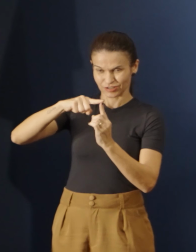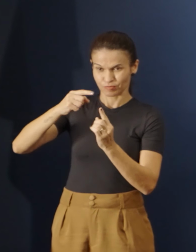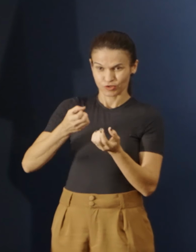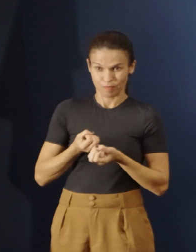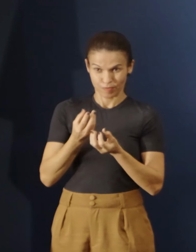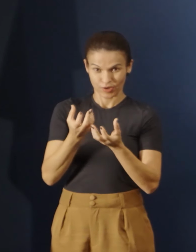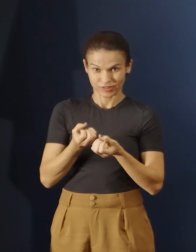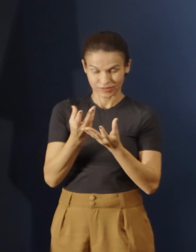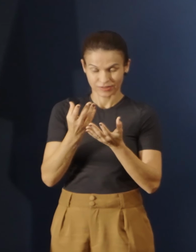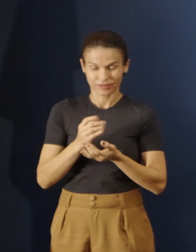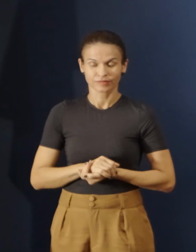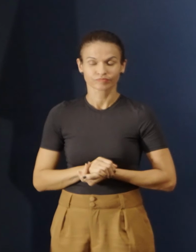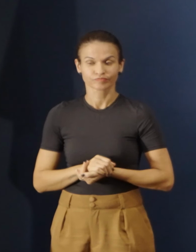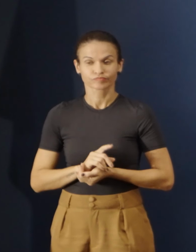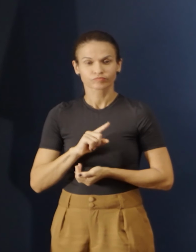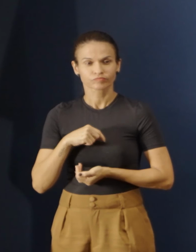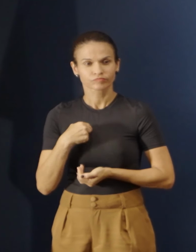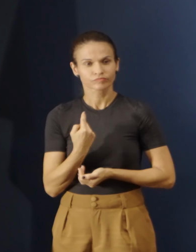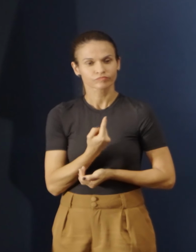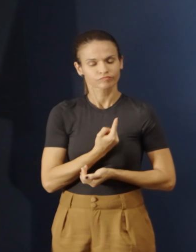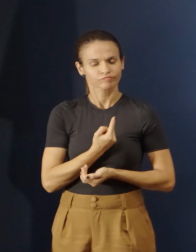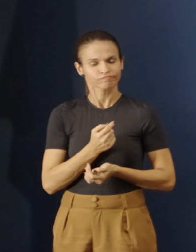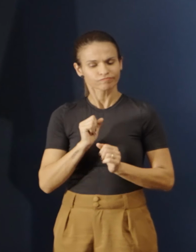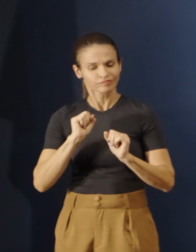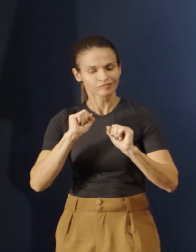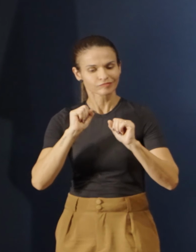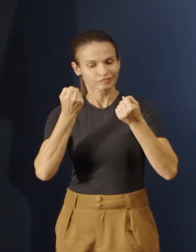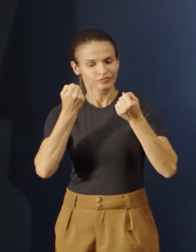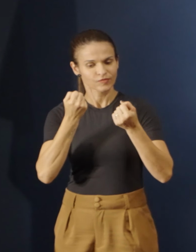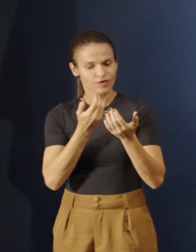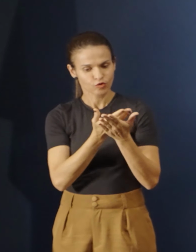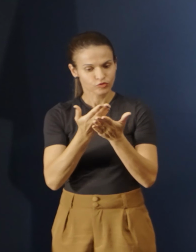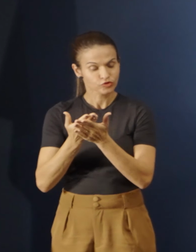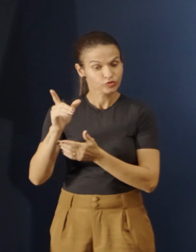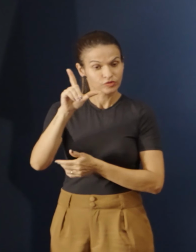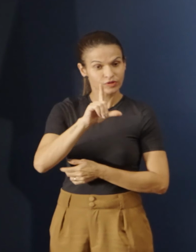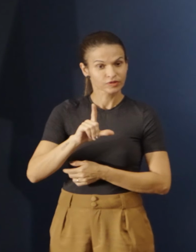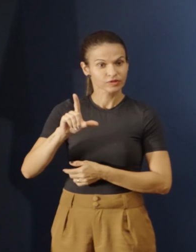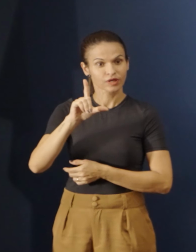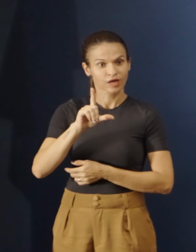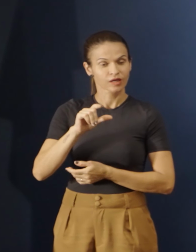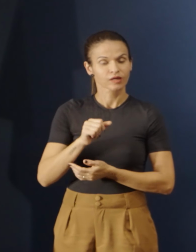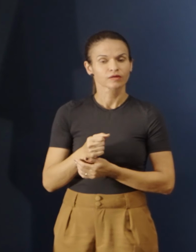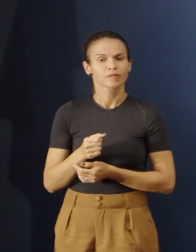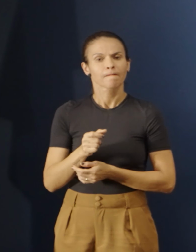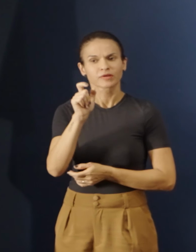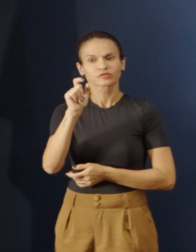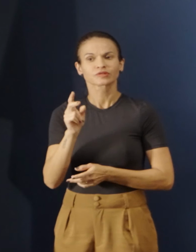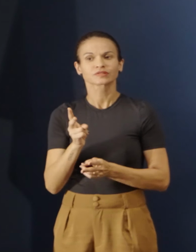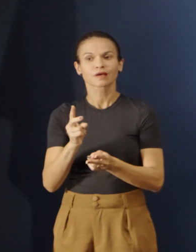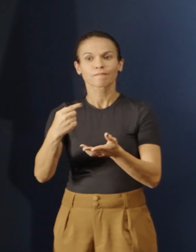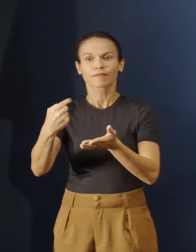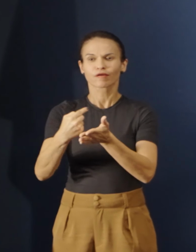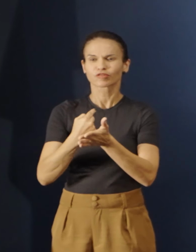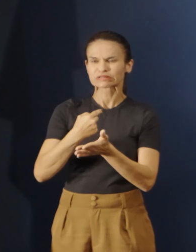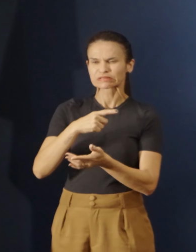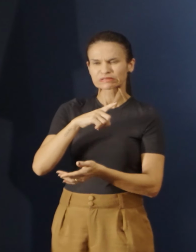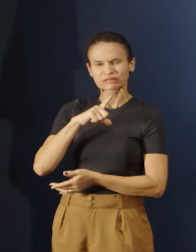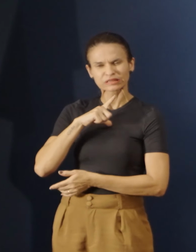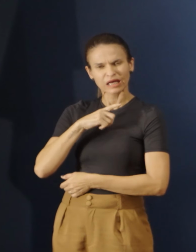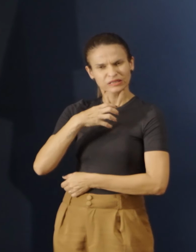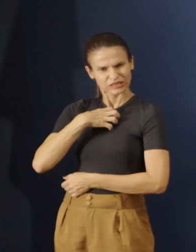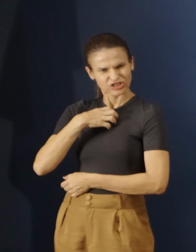poesia. Então, com isso, a gente vai o quê? Revigorando os estudos literários. E alguém sempre pergunta, mas tem sentido